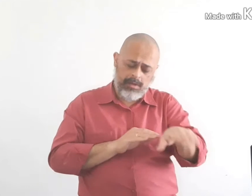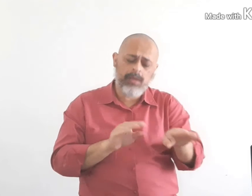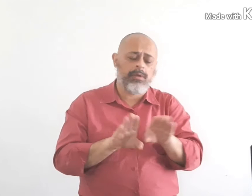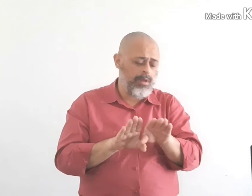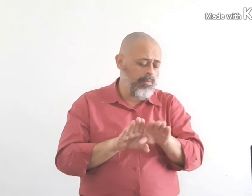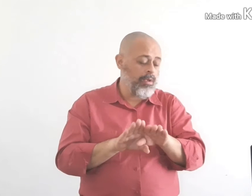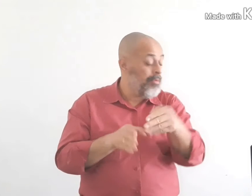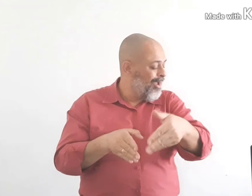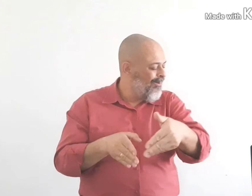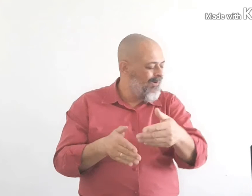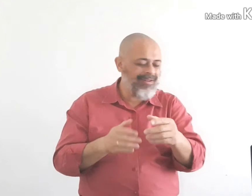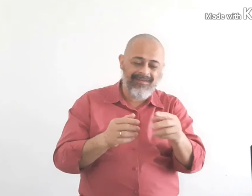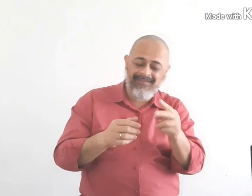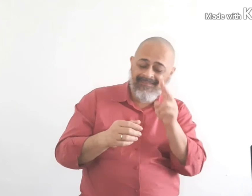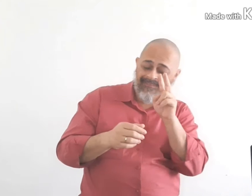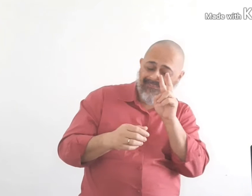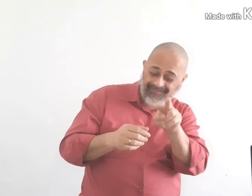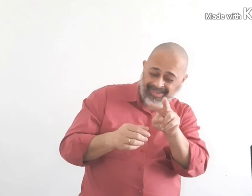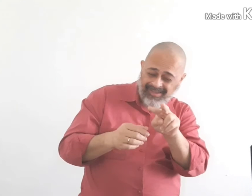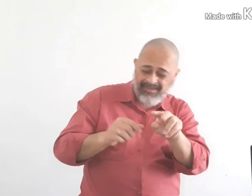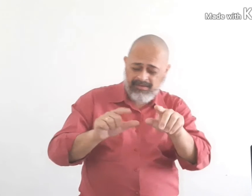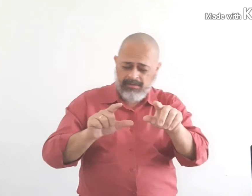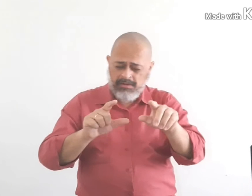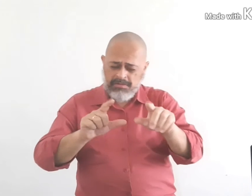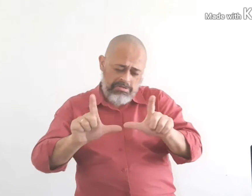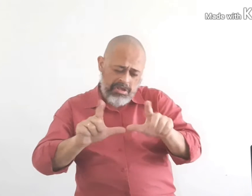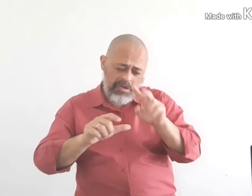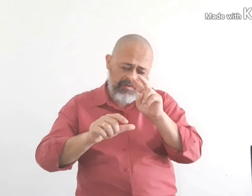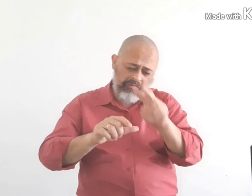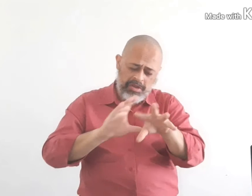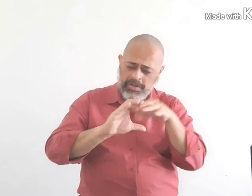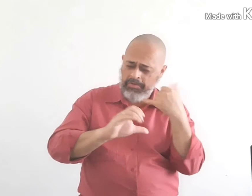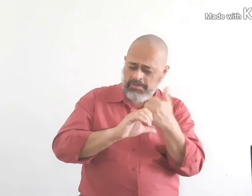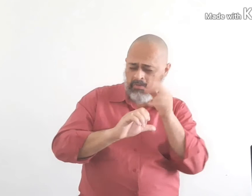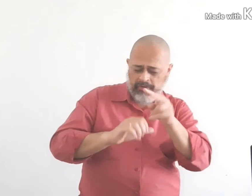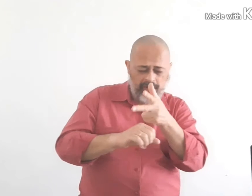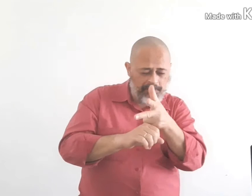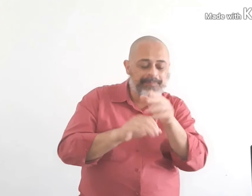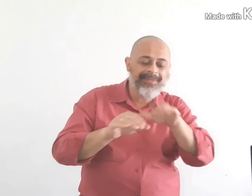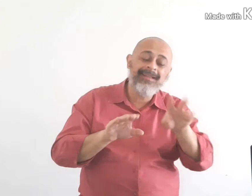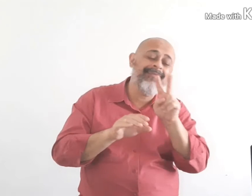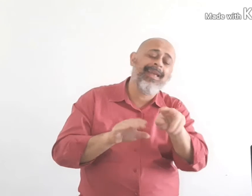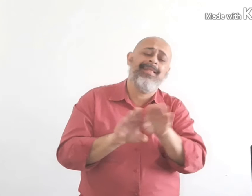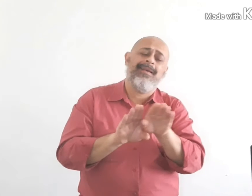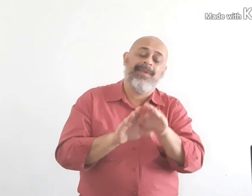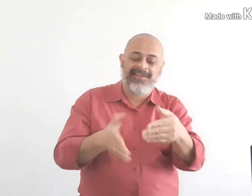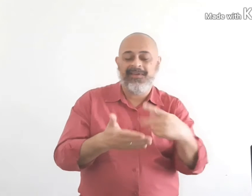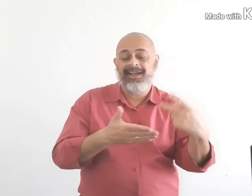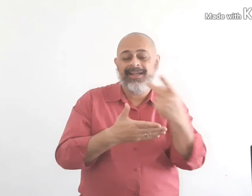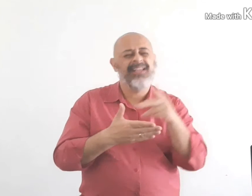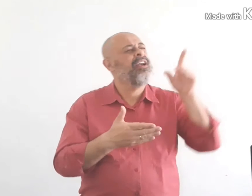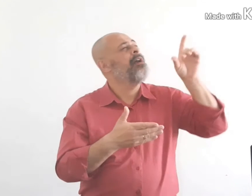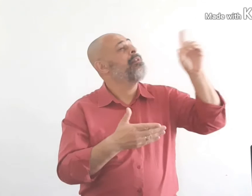lembrança de ações, de ensinos, de momentos que marcam a vida dessas